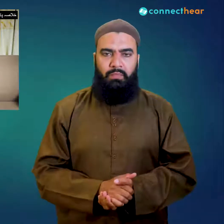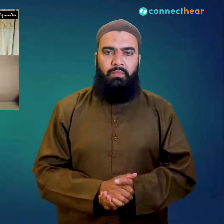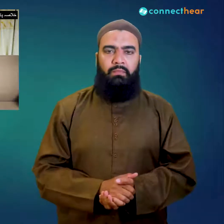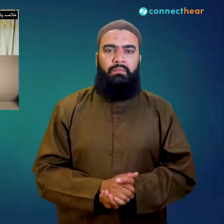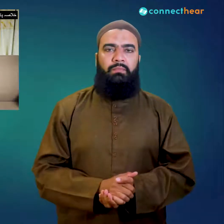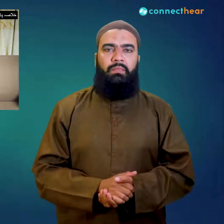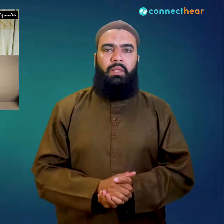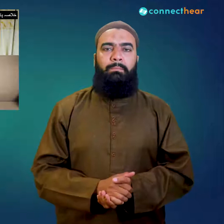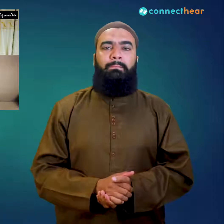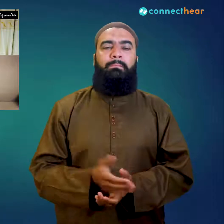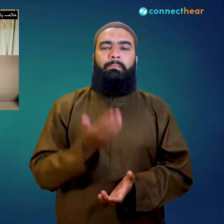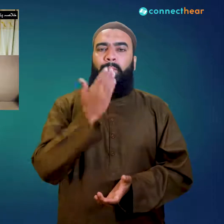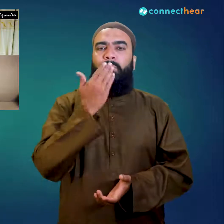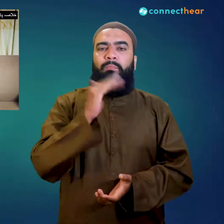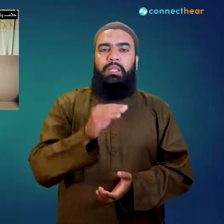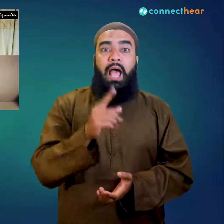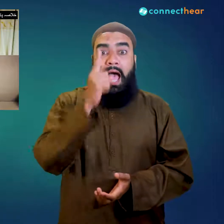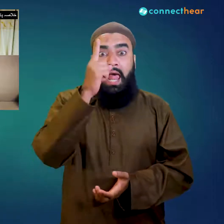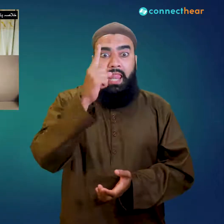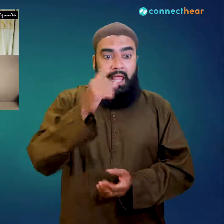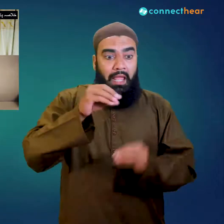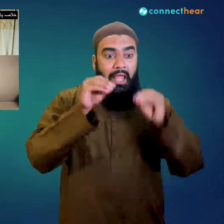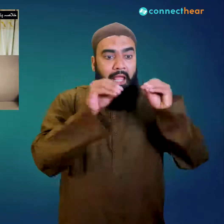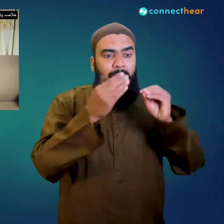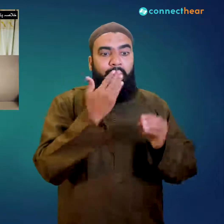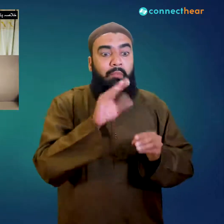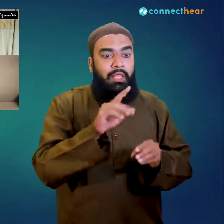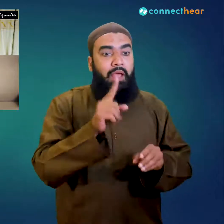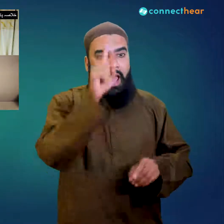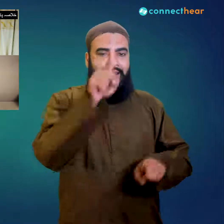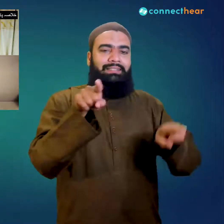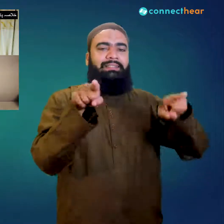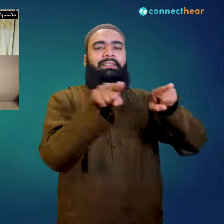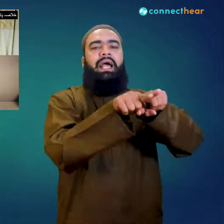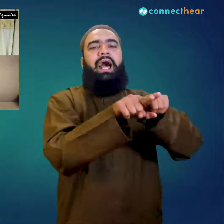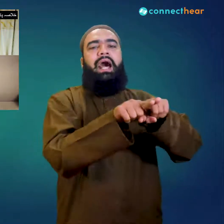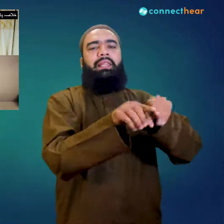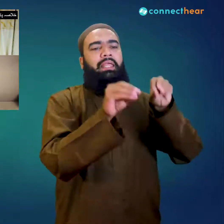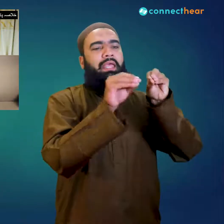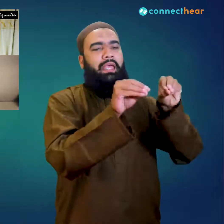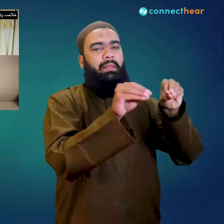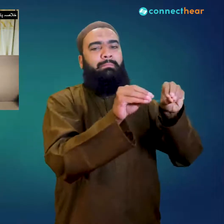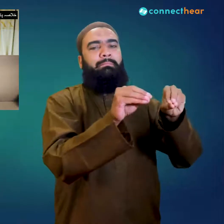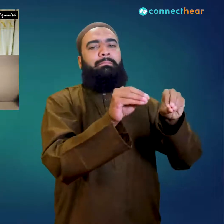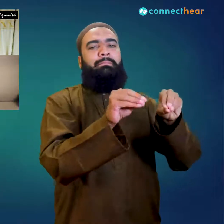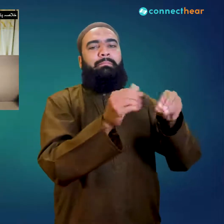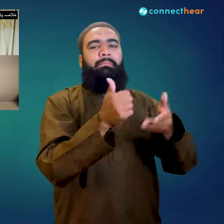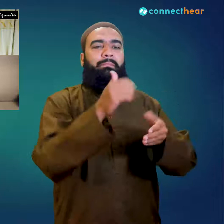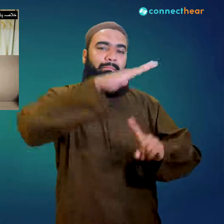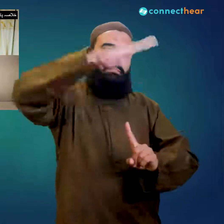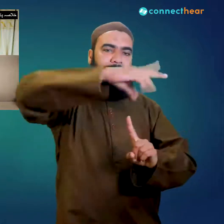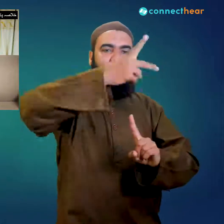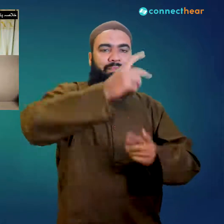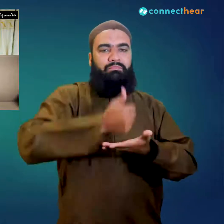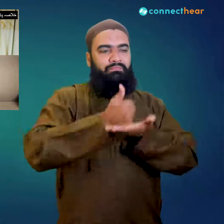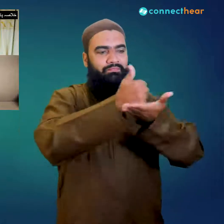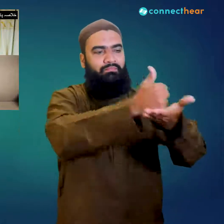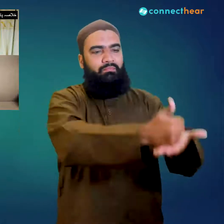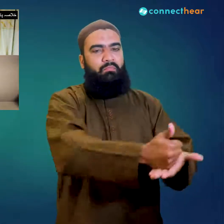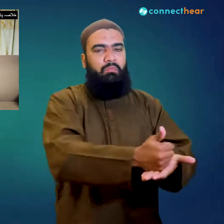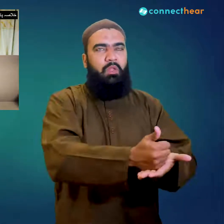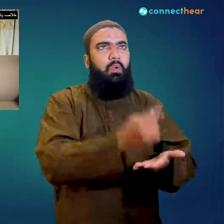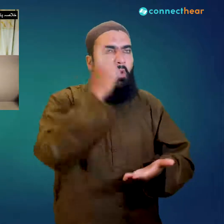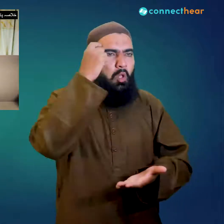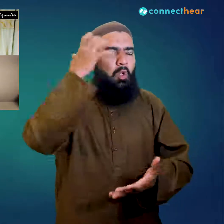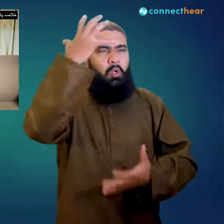اس کو اس پیرائے میں فرمایا گیا کہ پھر اللہ اس کے ساتھ ہو جاتا ہے، یعنی پھر جب اللہ ساتھ ہو گیا پھر کیا مشکل، پھر کوئی مشکل نہ